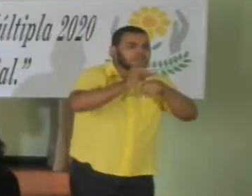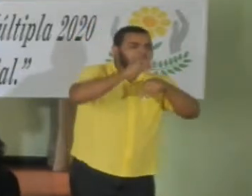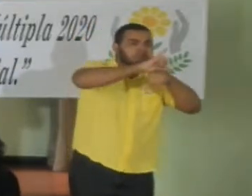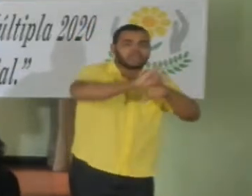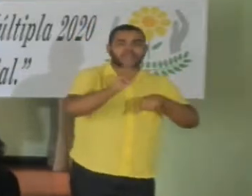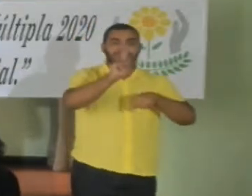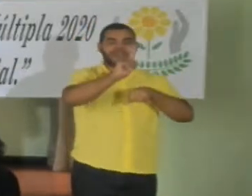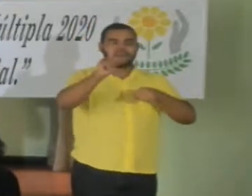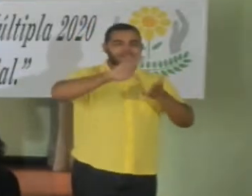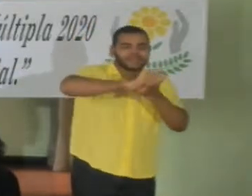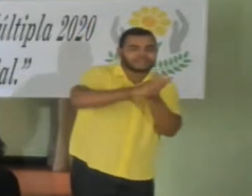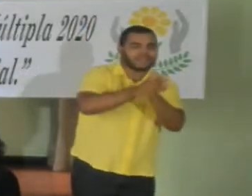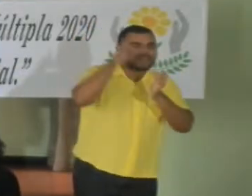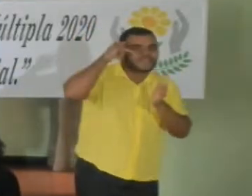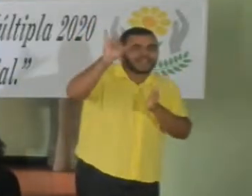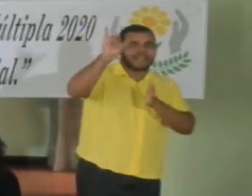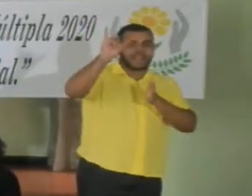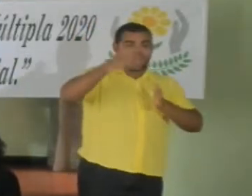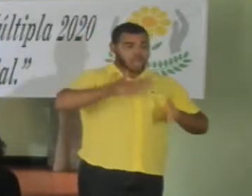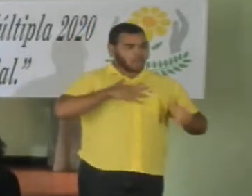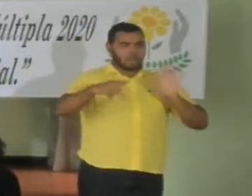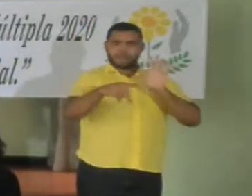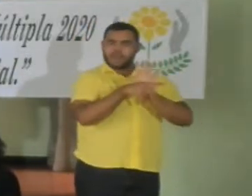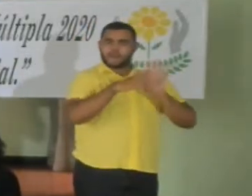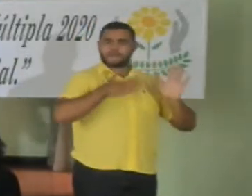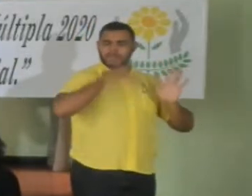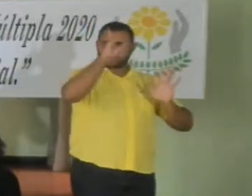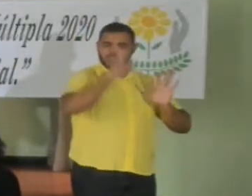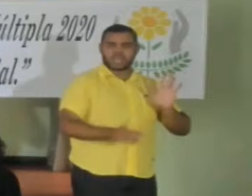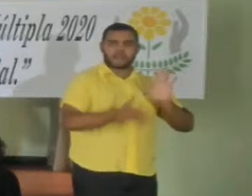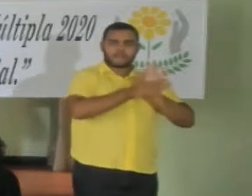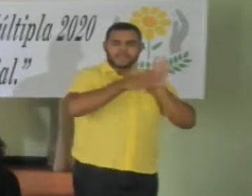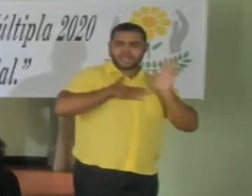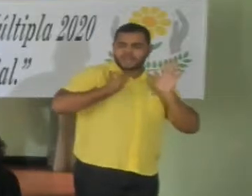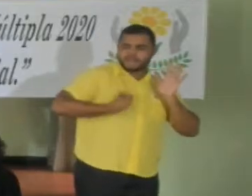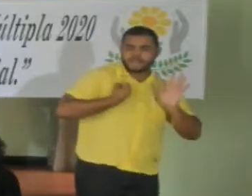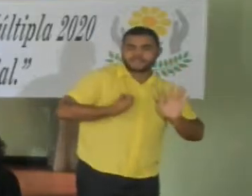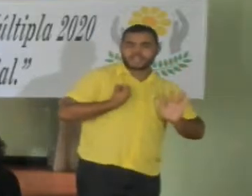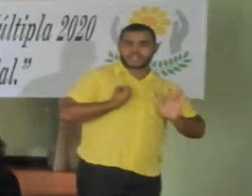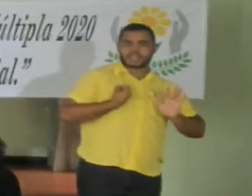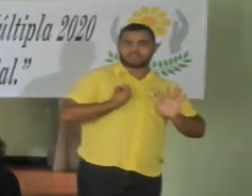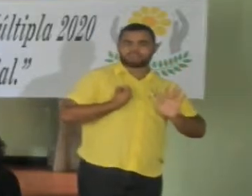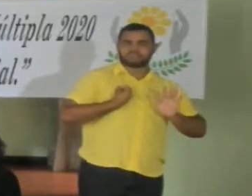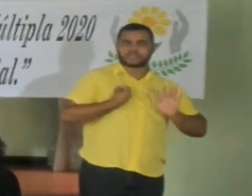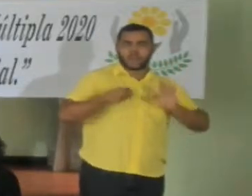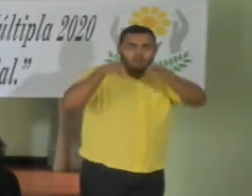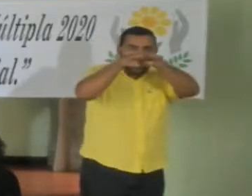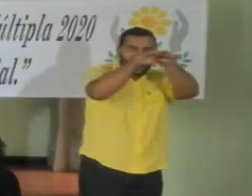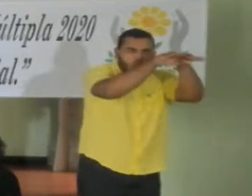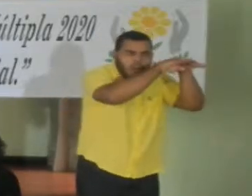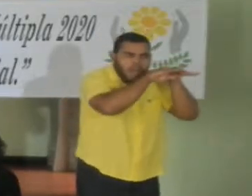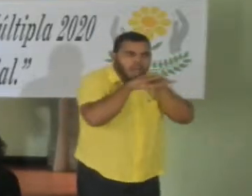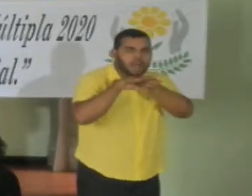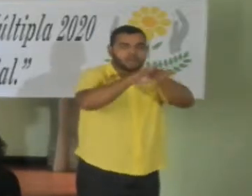haja discriminação, nem qualquer tratamento desigual.